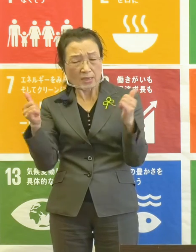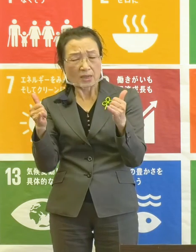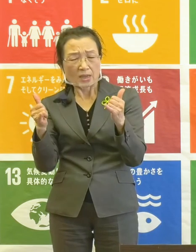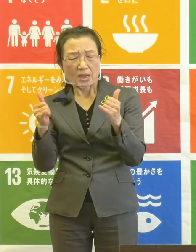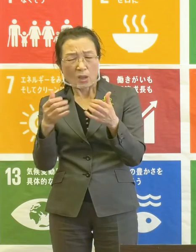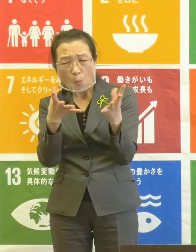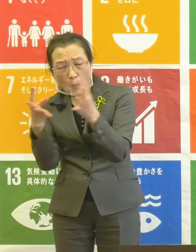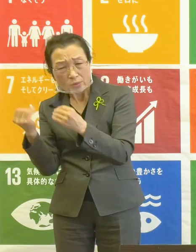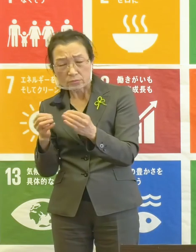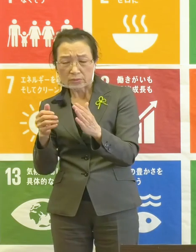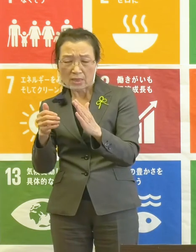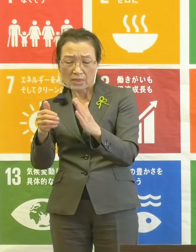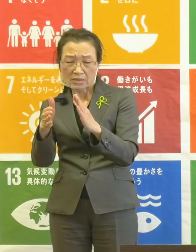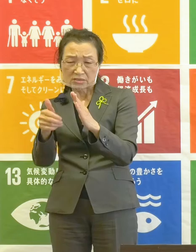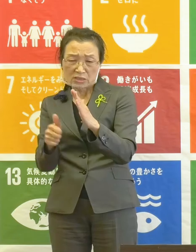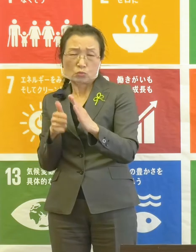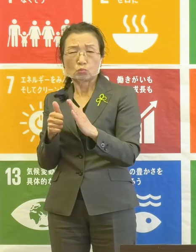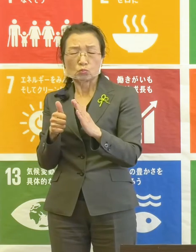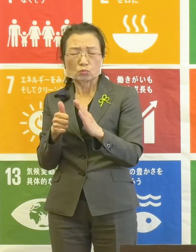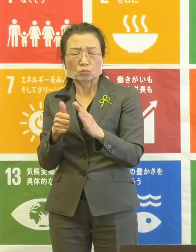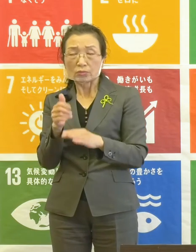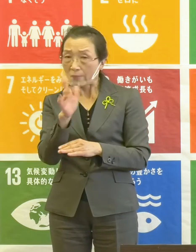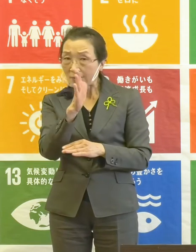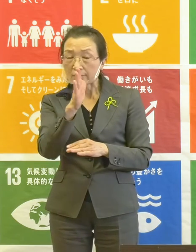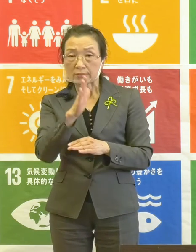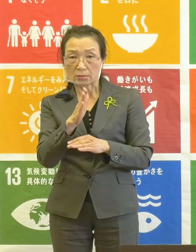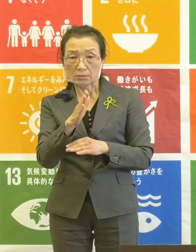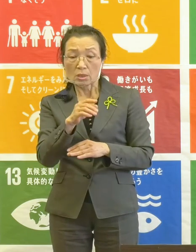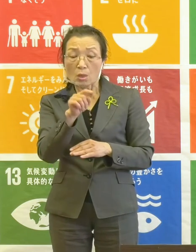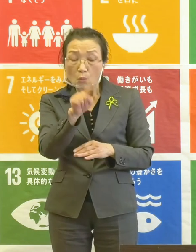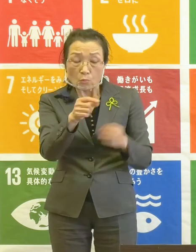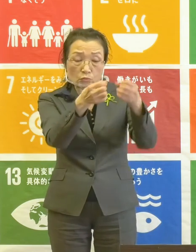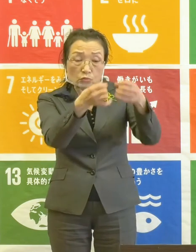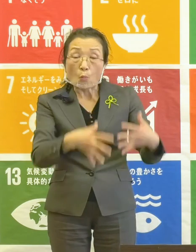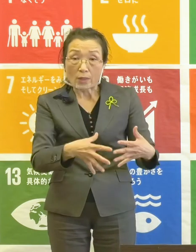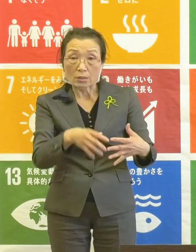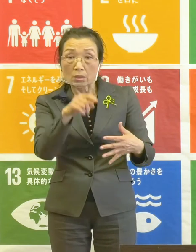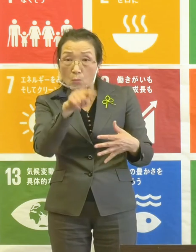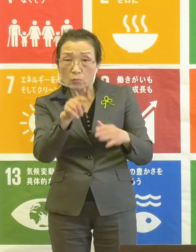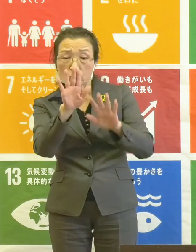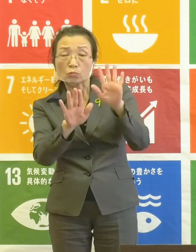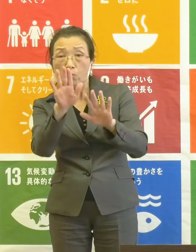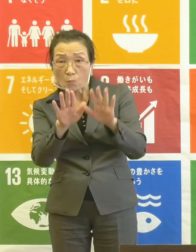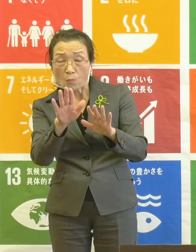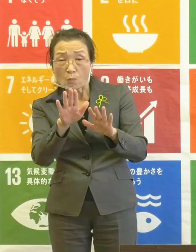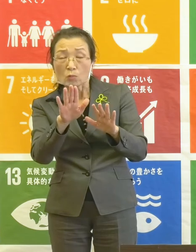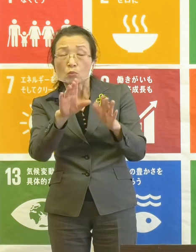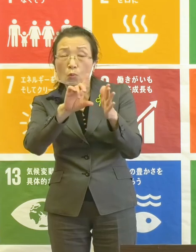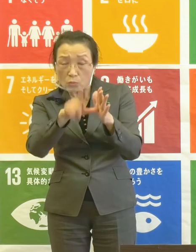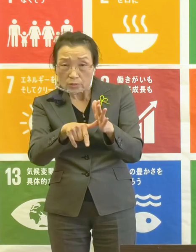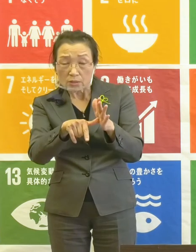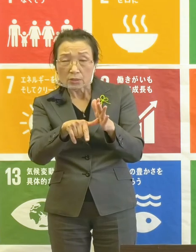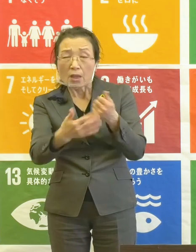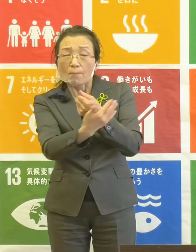そうした感覚的に行うのではなく、こうした条件やこうしたこのような条件を行ってくれれ